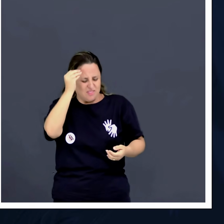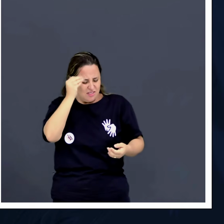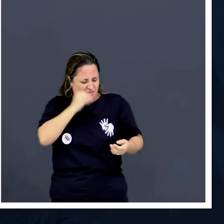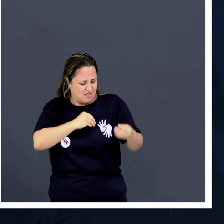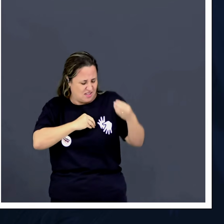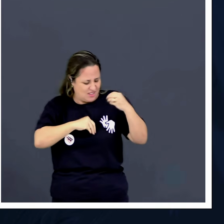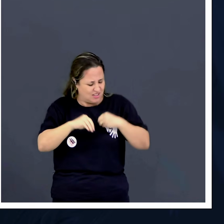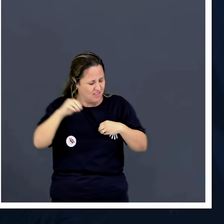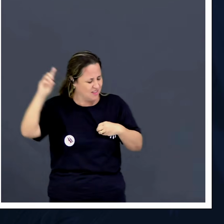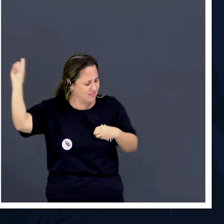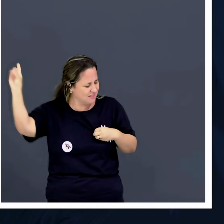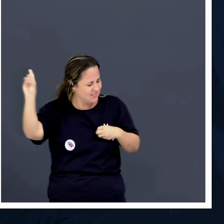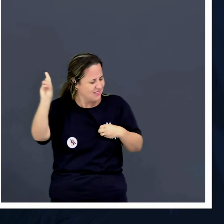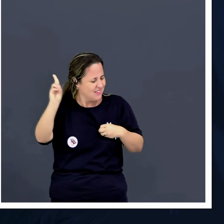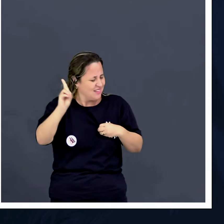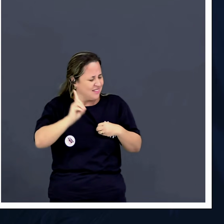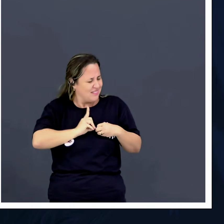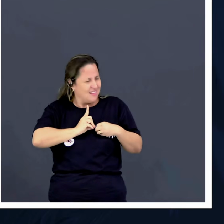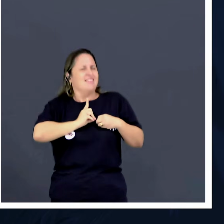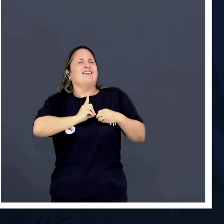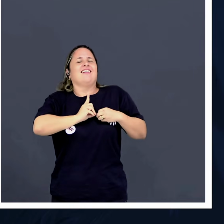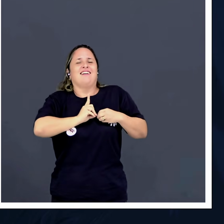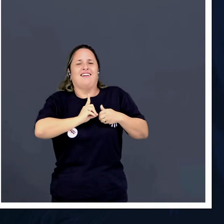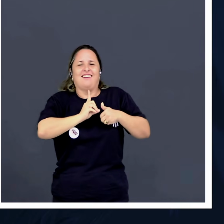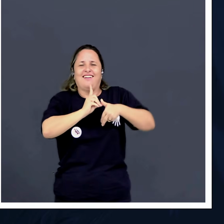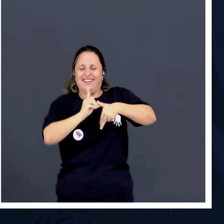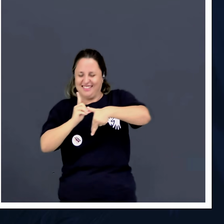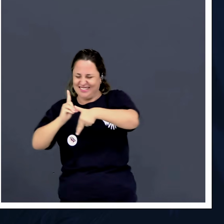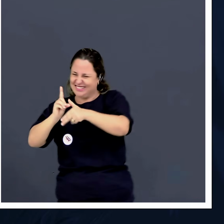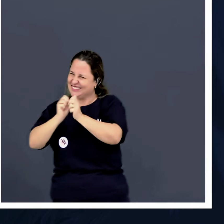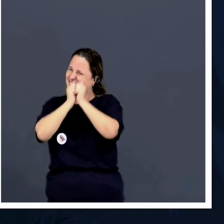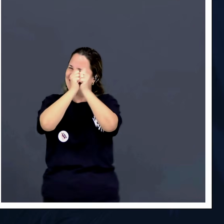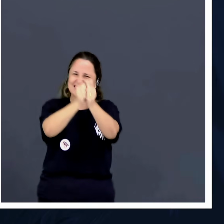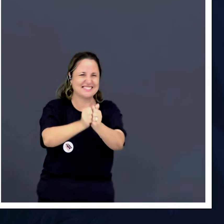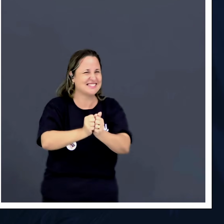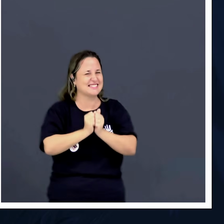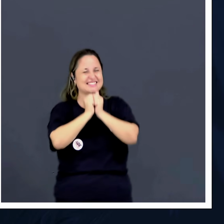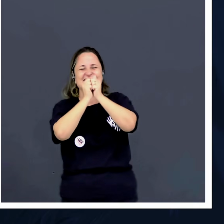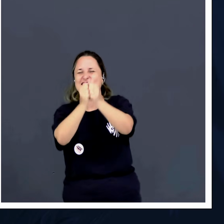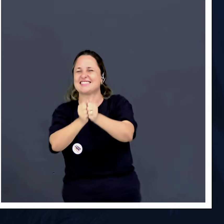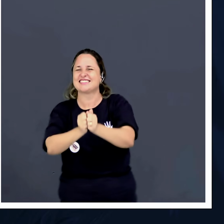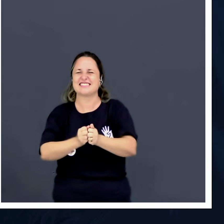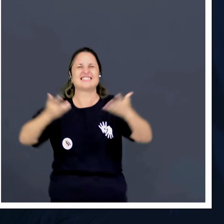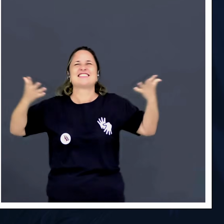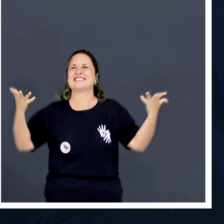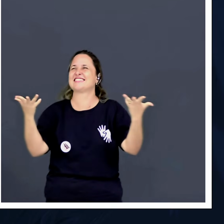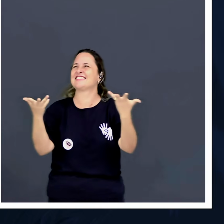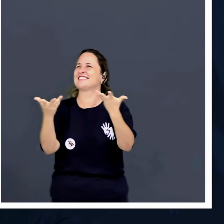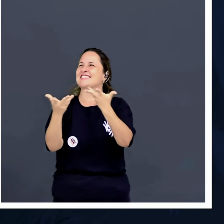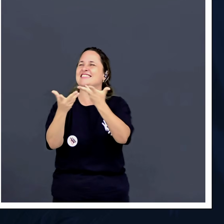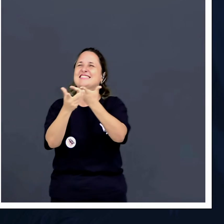Se estou fraco, me levanta, não me abandonará.